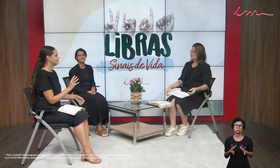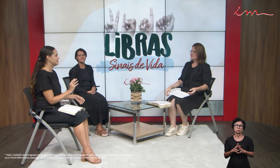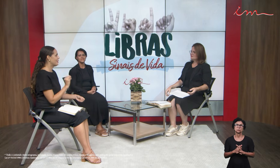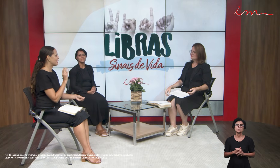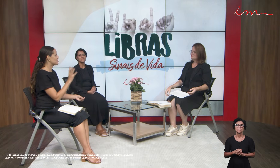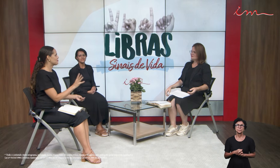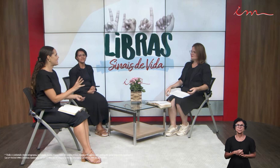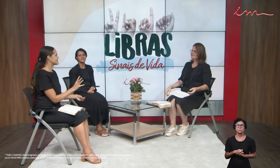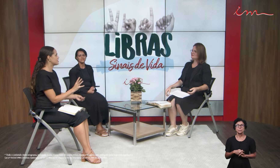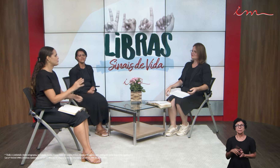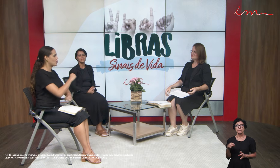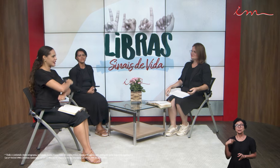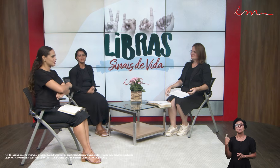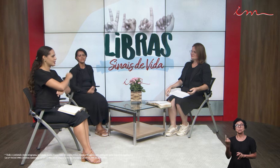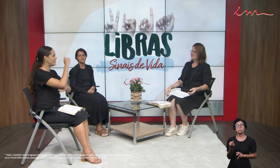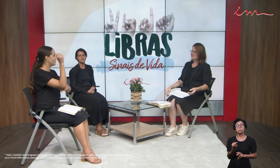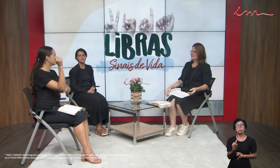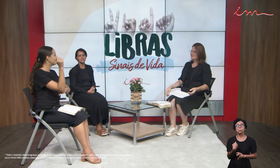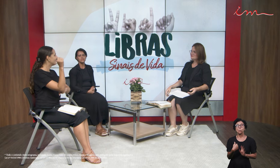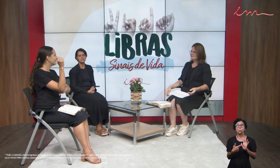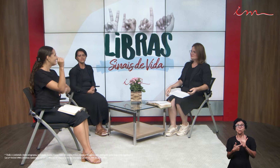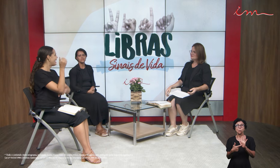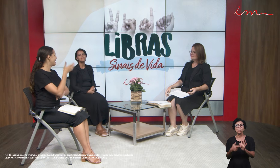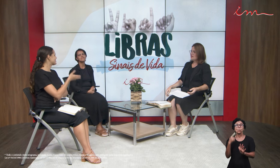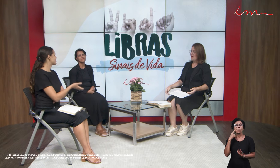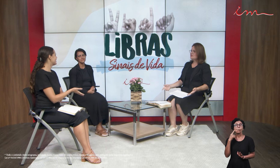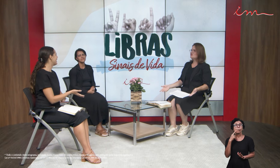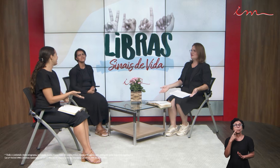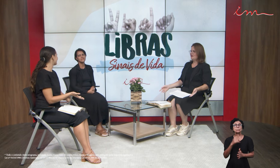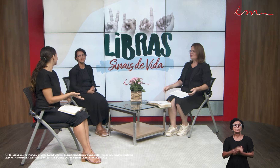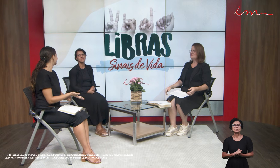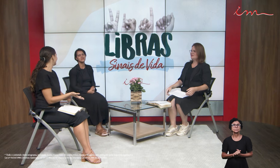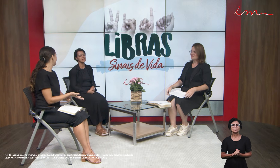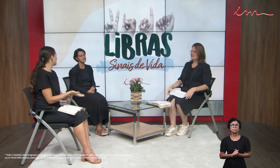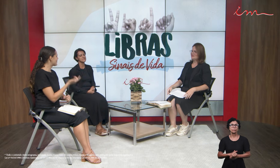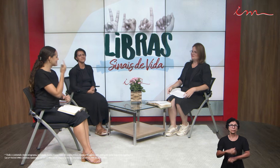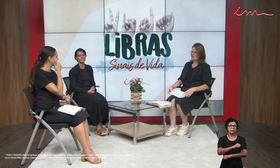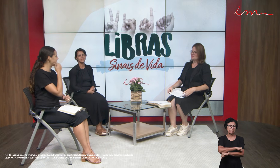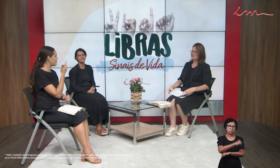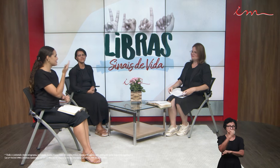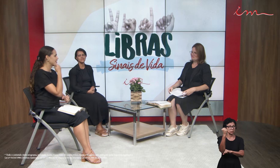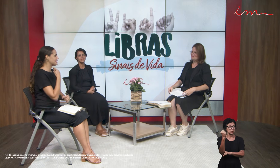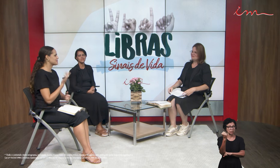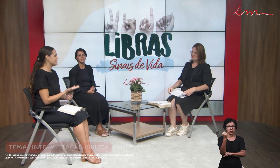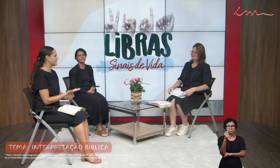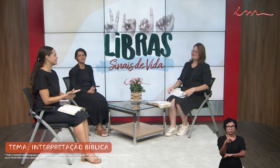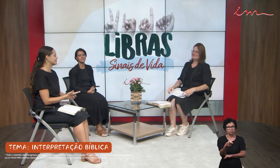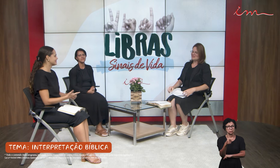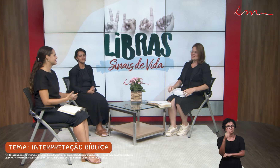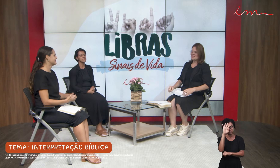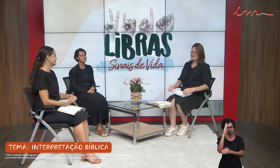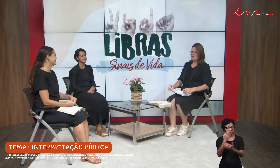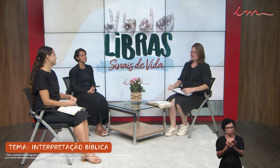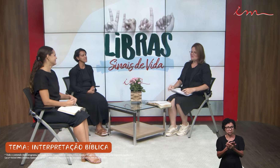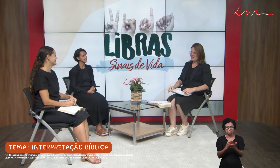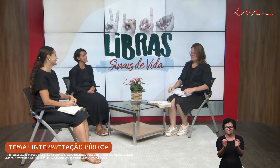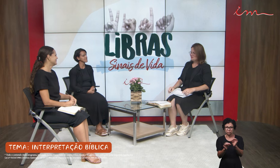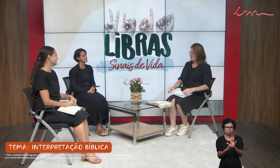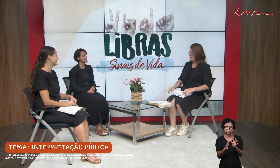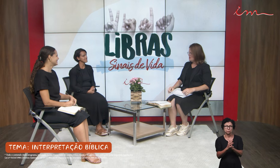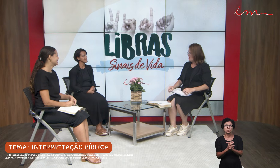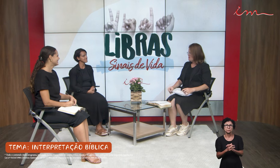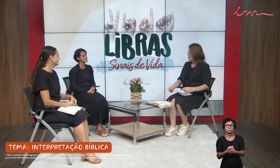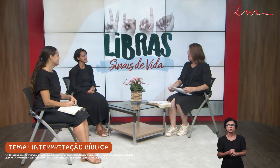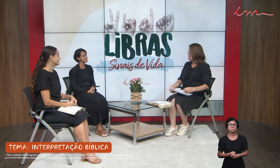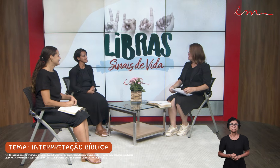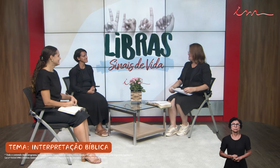passa. A gente falou que essa janela é essa janela. Ele vai fazer a imagem dessa janela, então. Exatamente, que